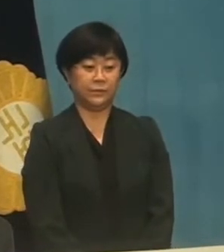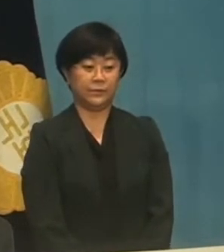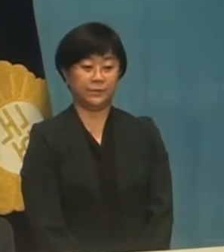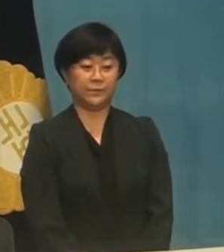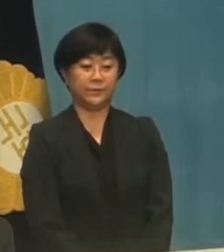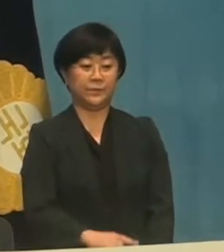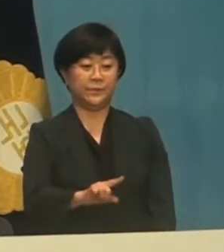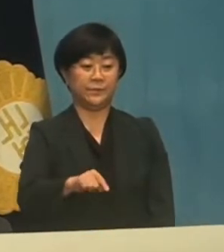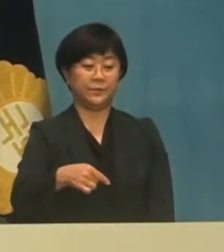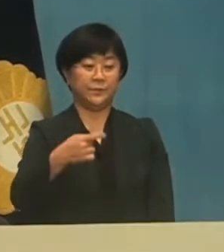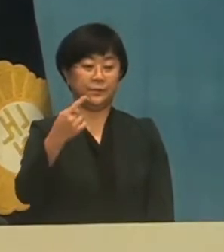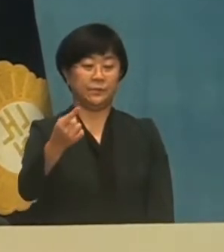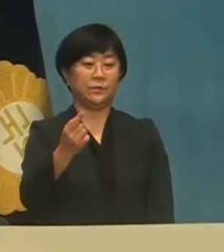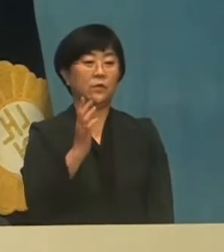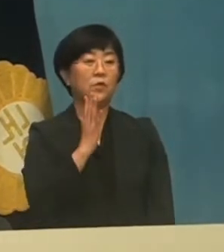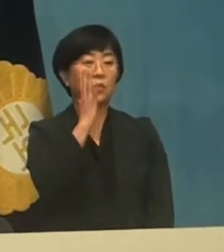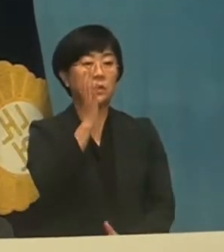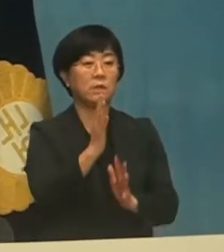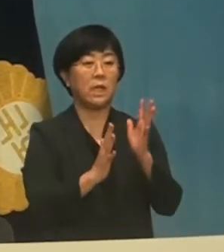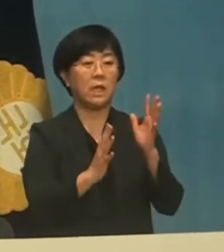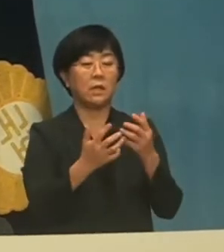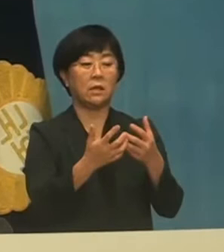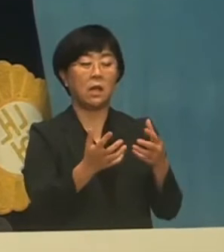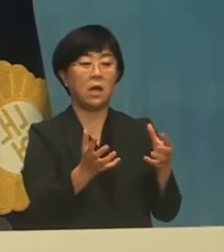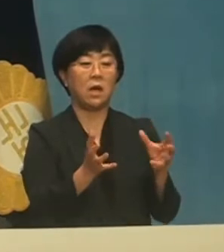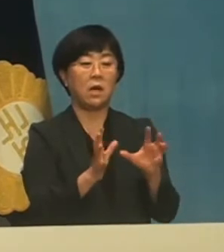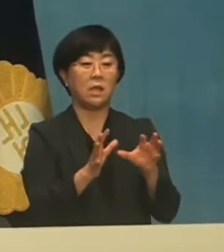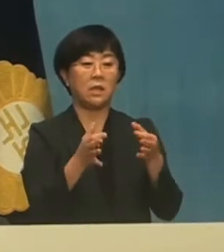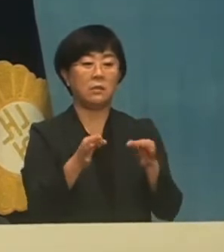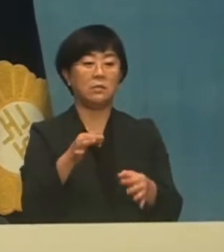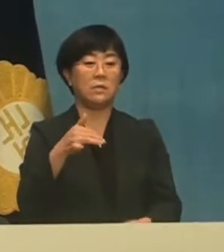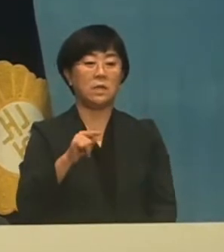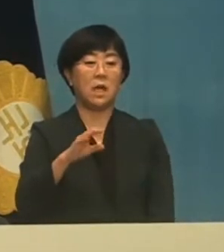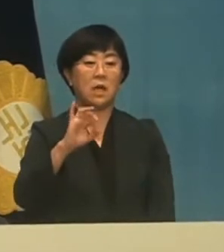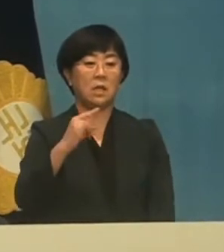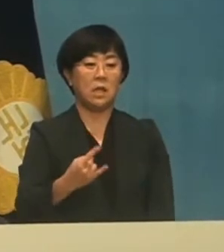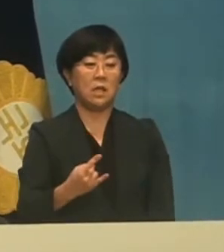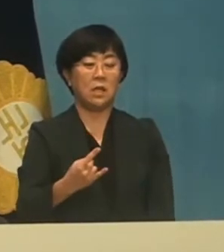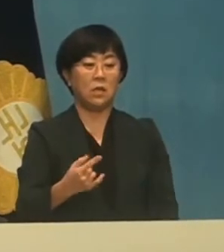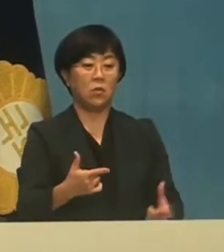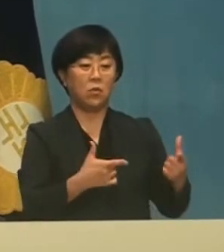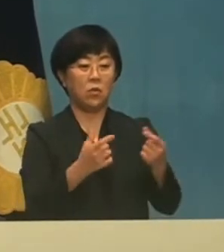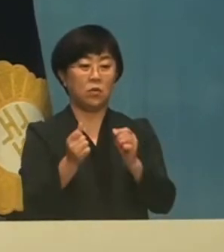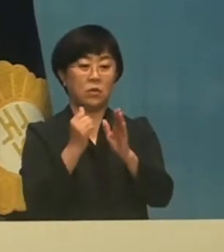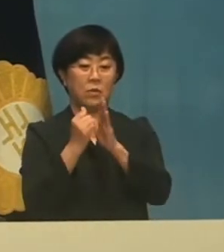네, 다음으로 녹색당 김창희 공동대표님의 발언을 듣겠습니다.